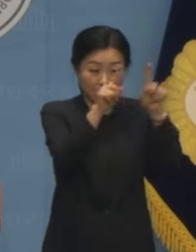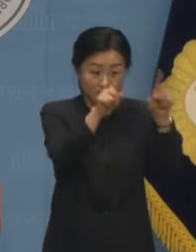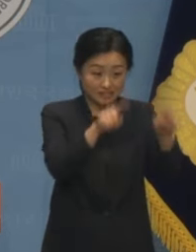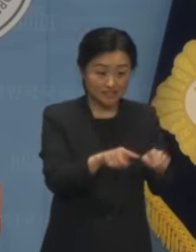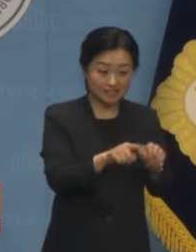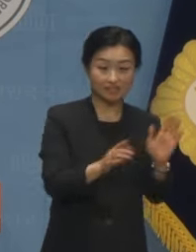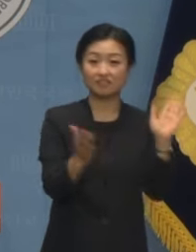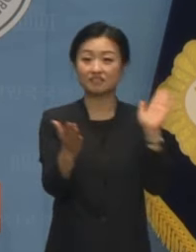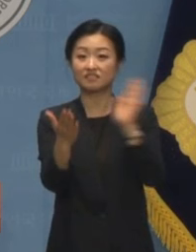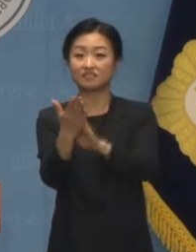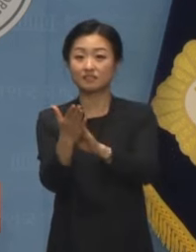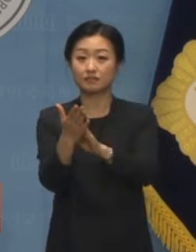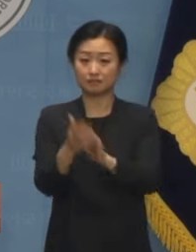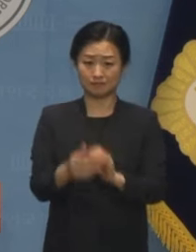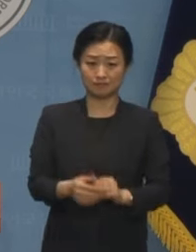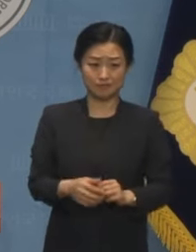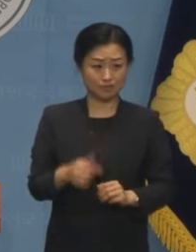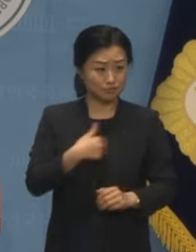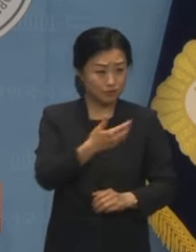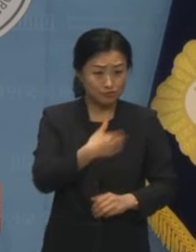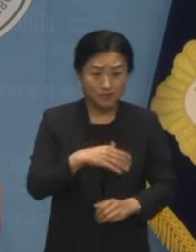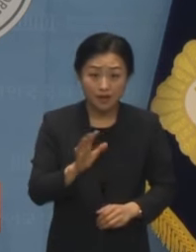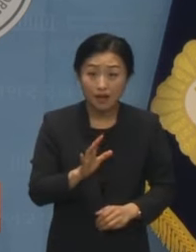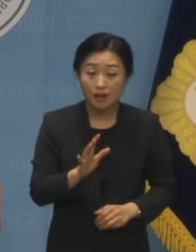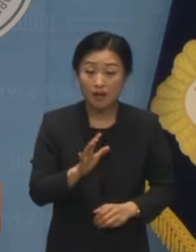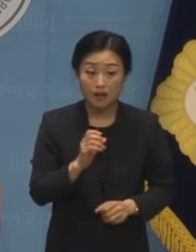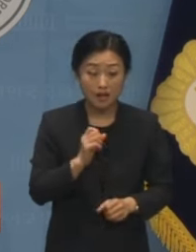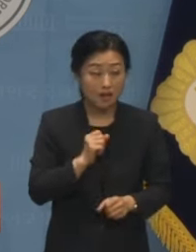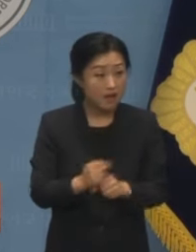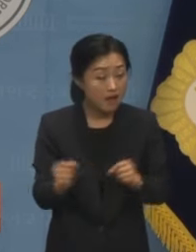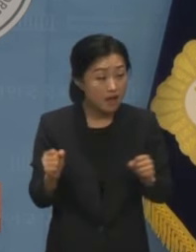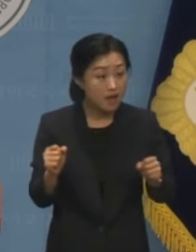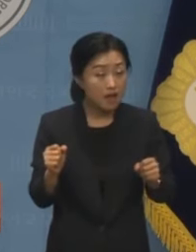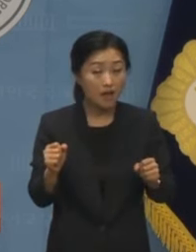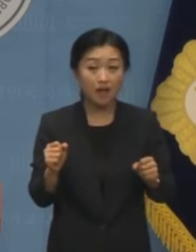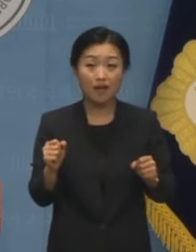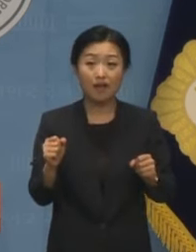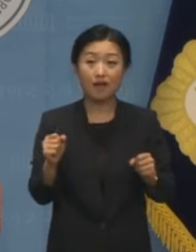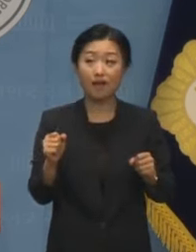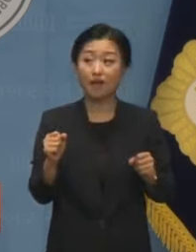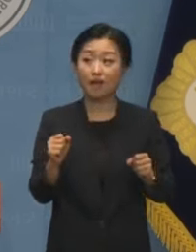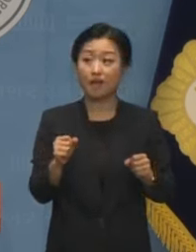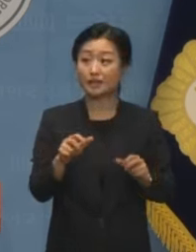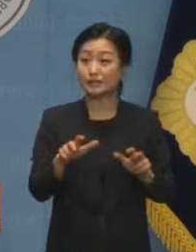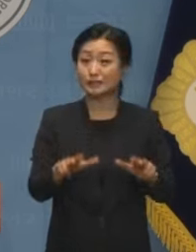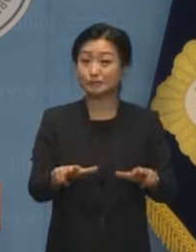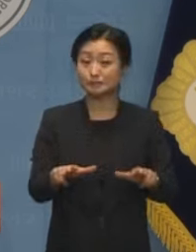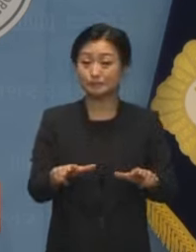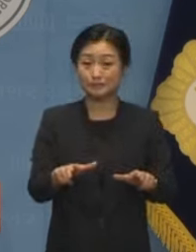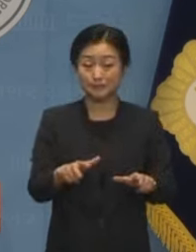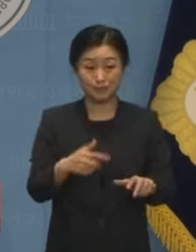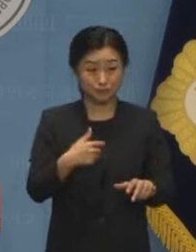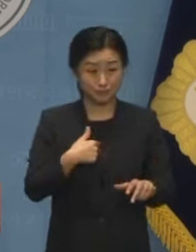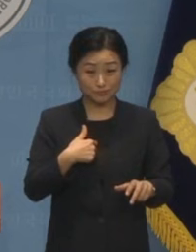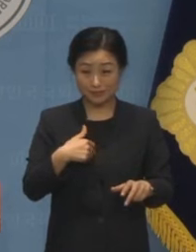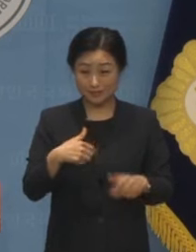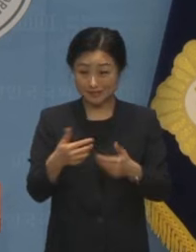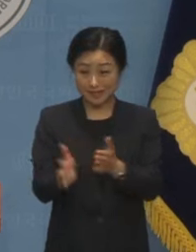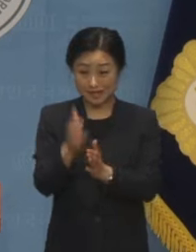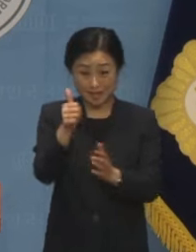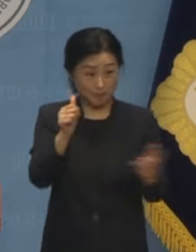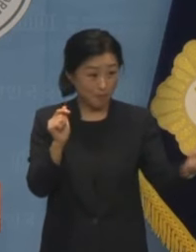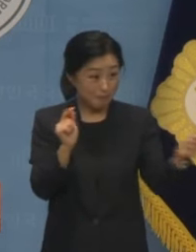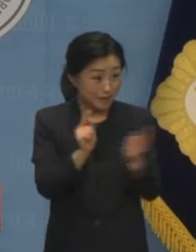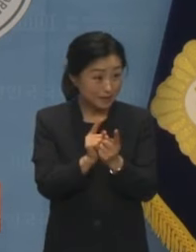조국 혁신당에 내어줄 생각이 없다는 점을 분명히 한 것입니다. 이런 상황에서 예방이라니요.